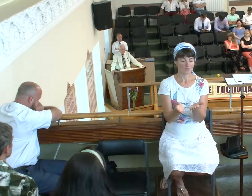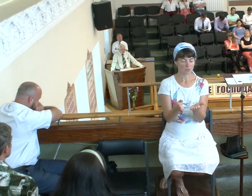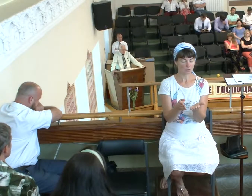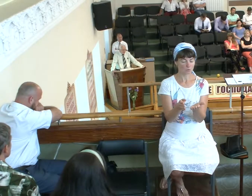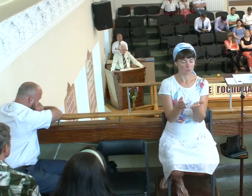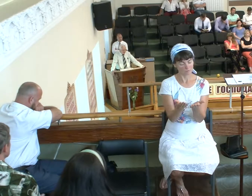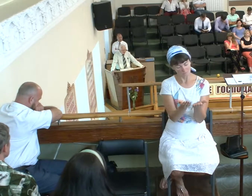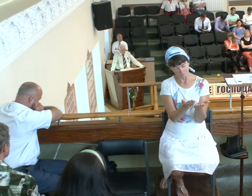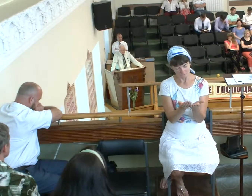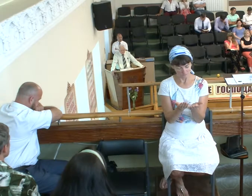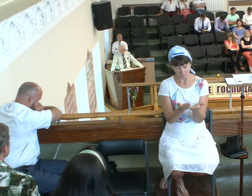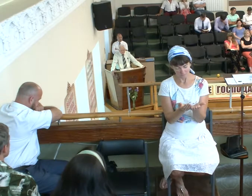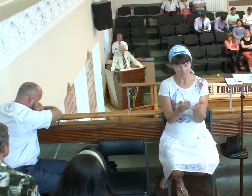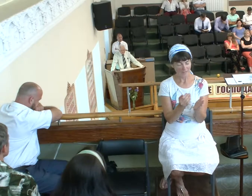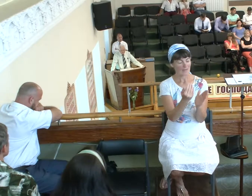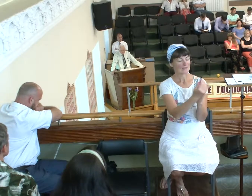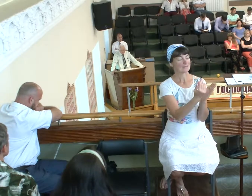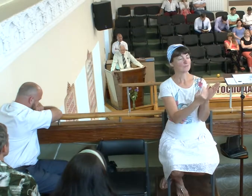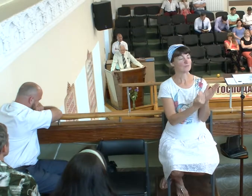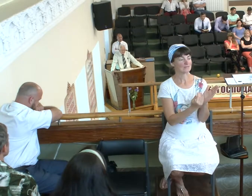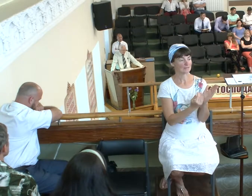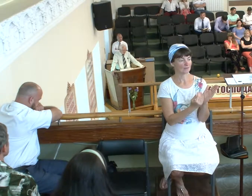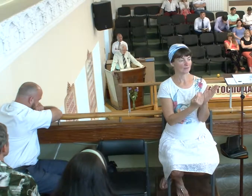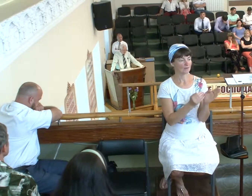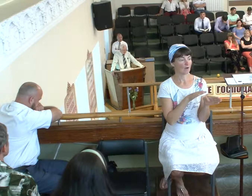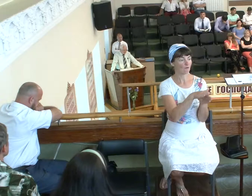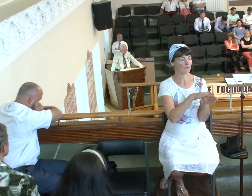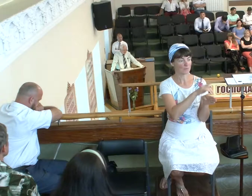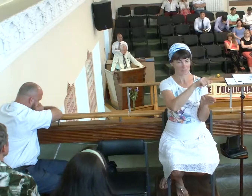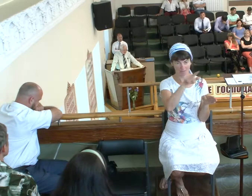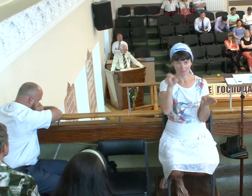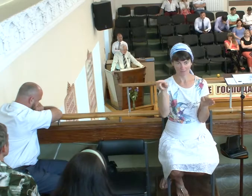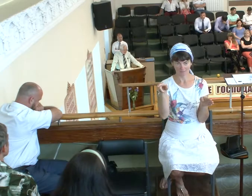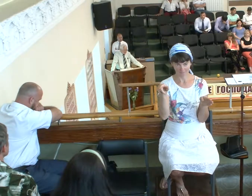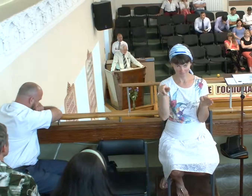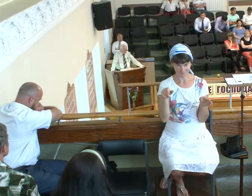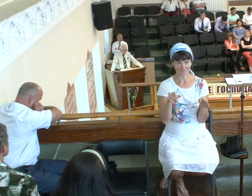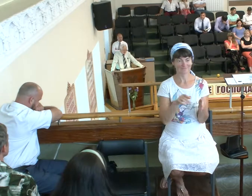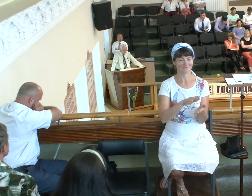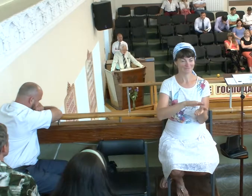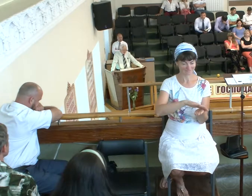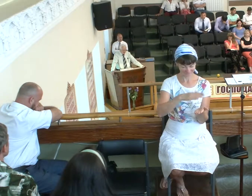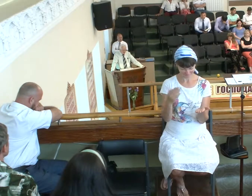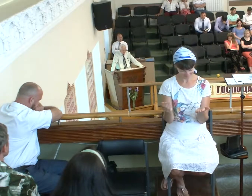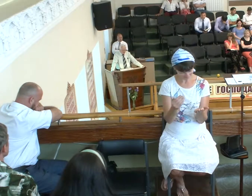рассматриваю, я только отдельных знаю нужды, конкретные.